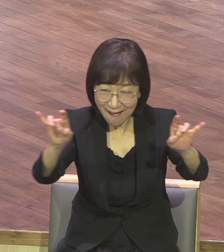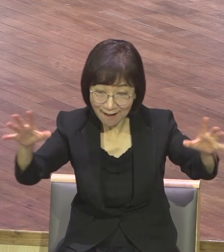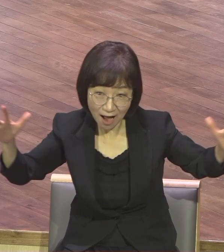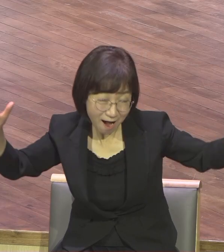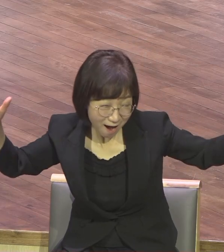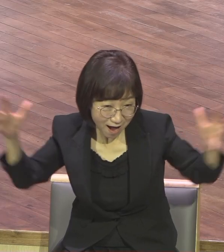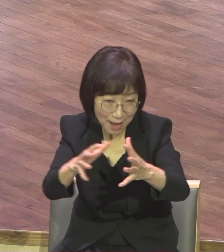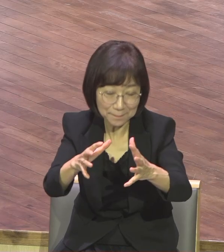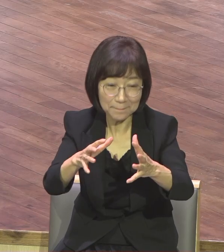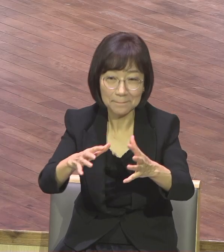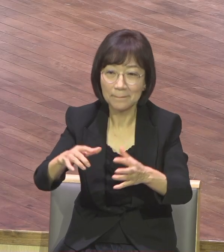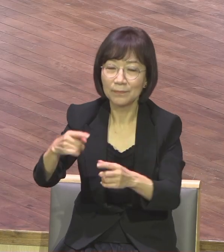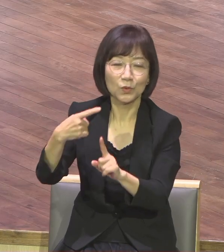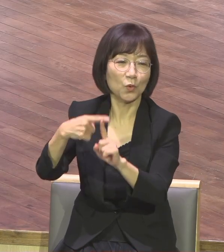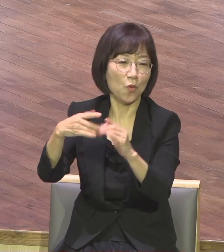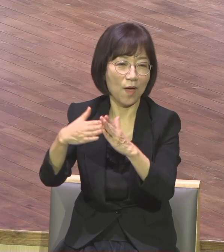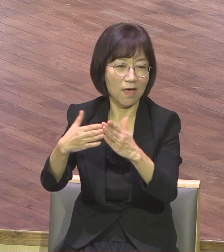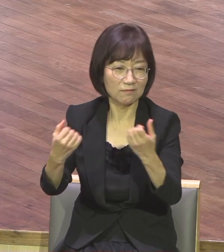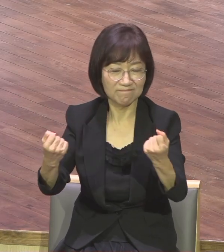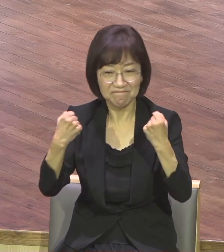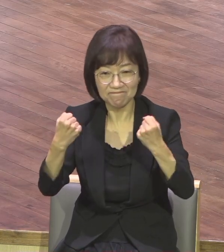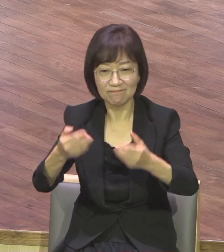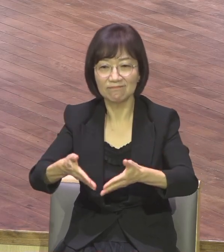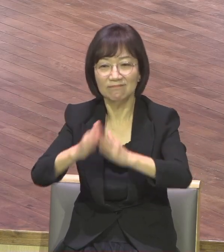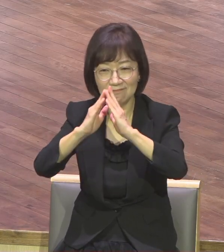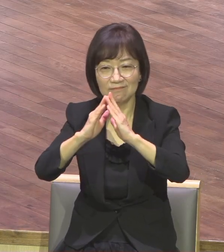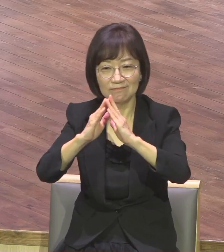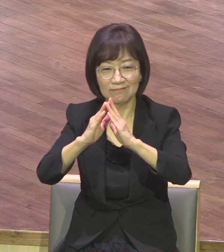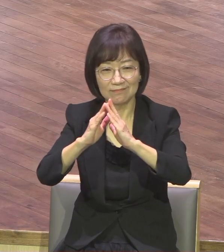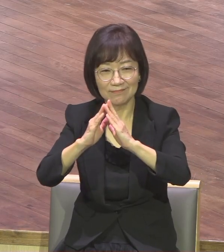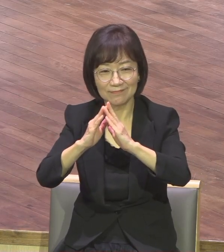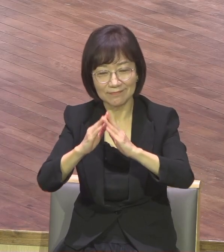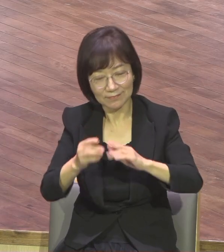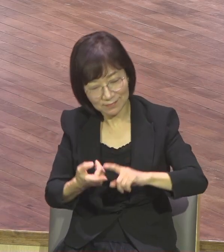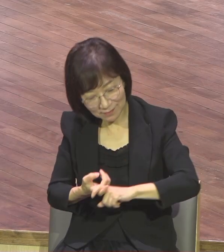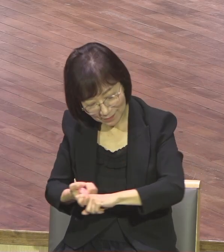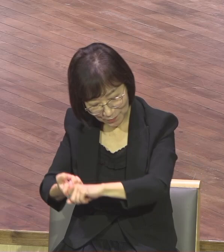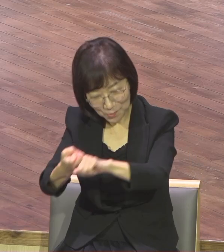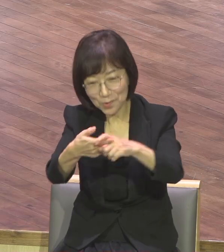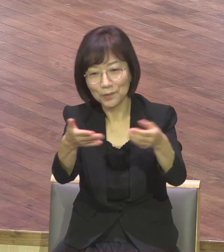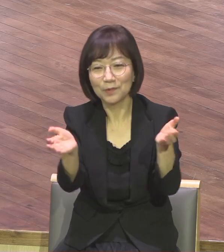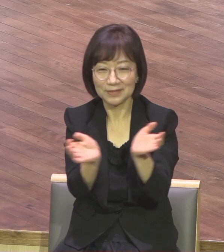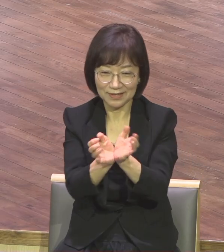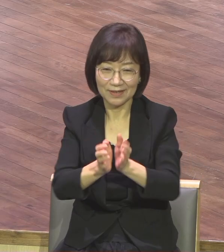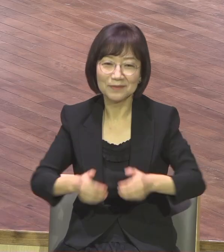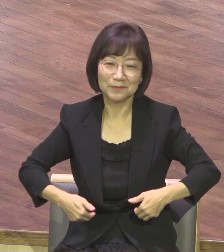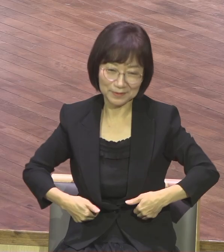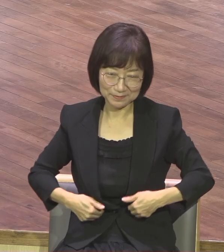건강하게 세워가는 공동체가 되어야 된다. 중요한 것은요,